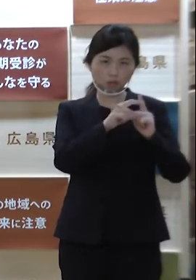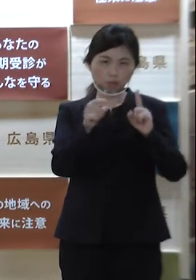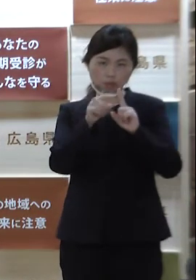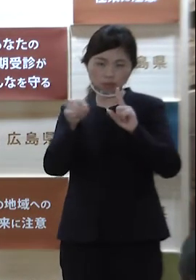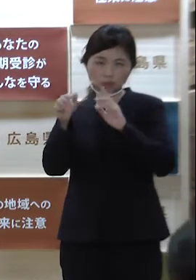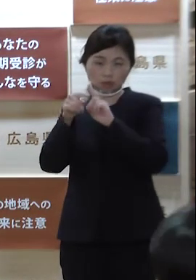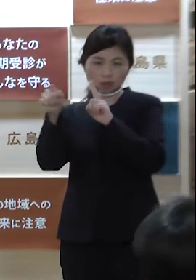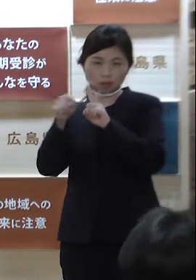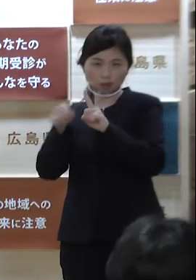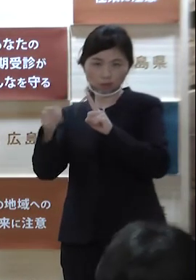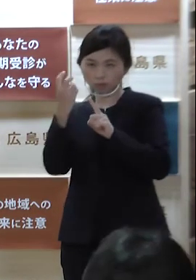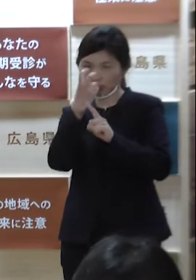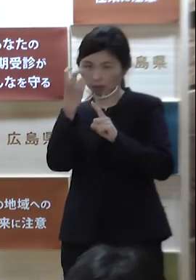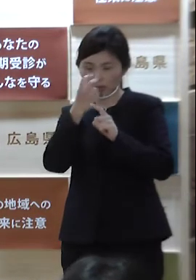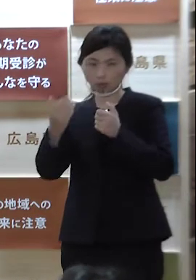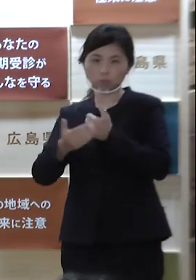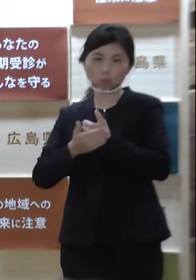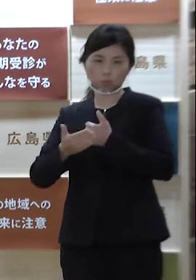福